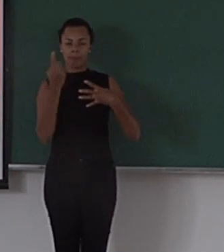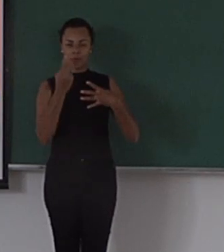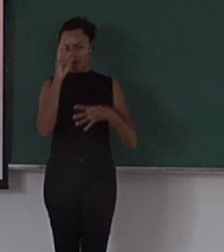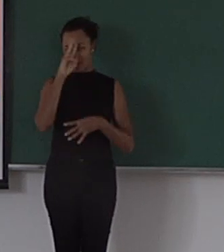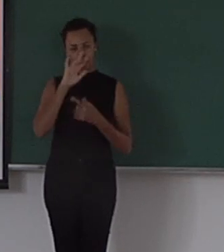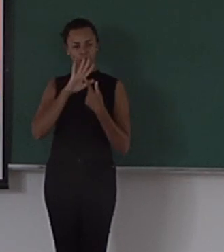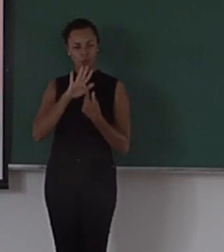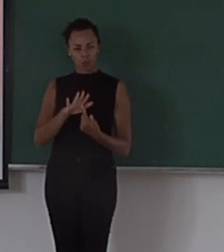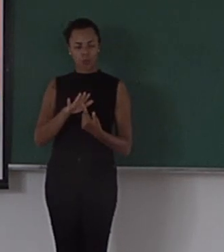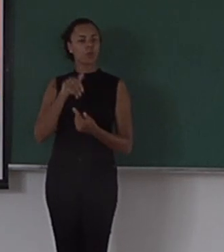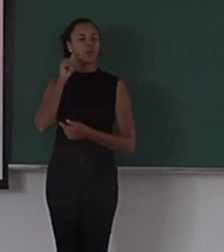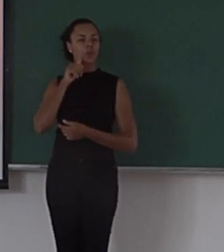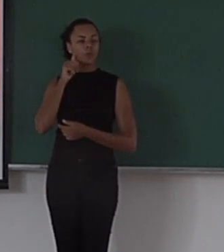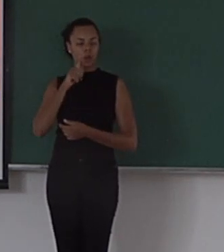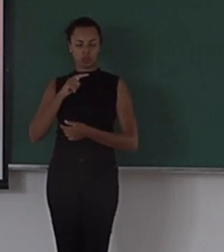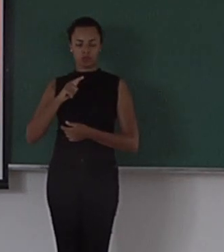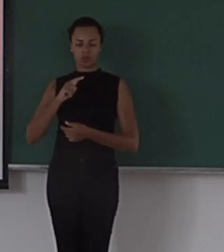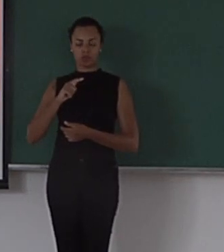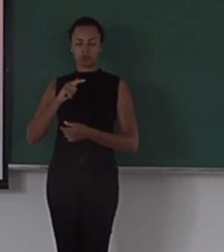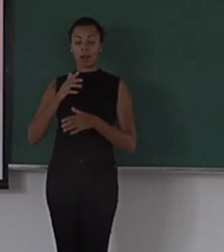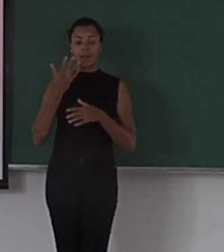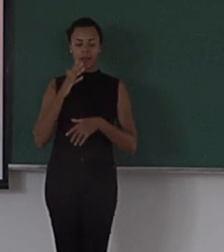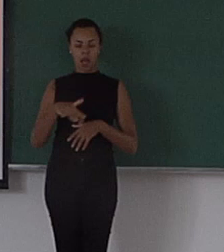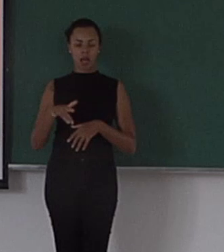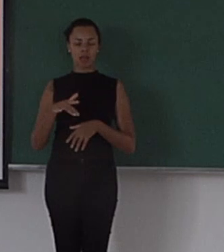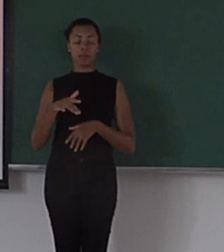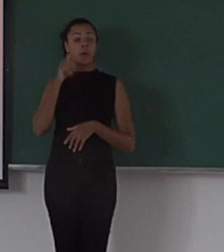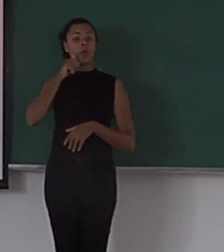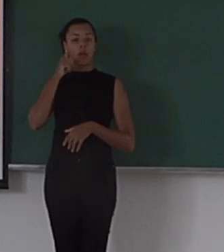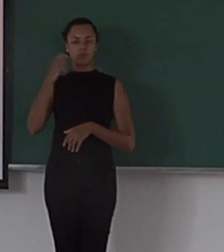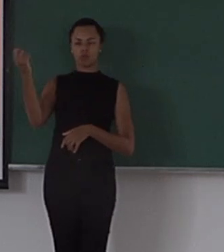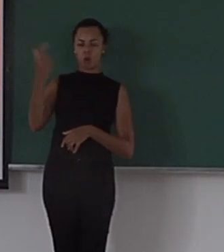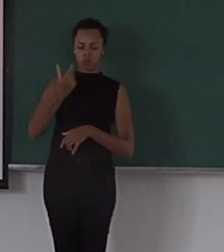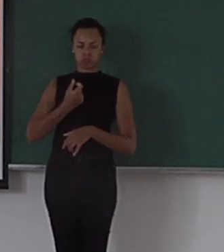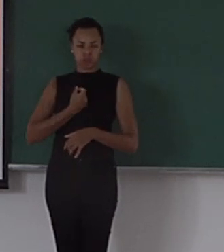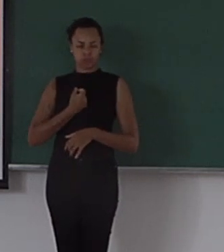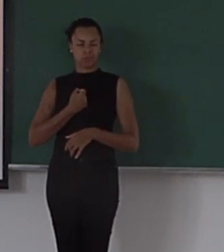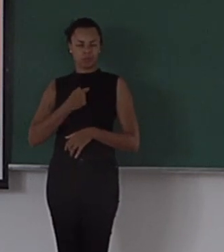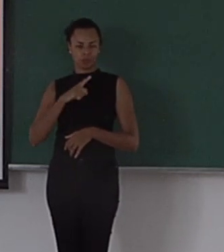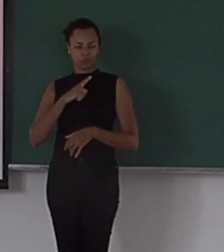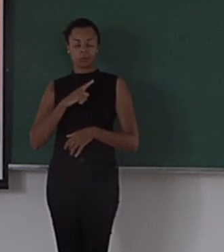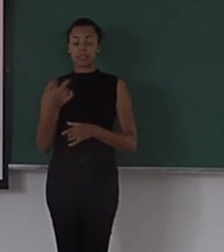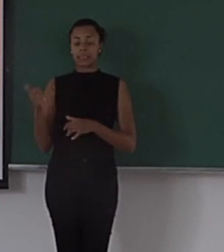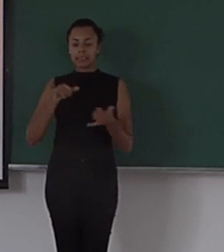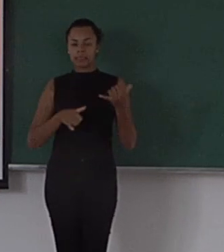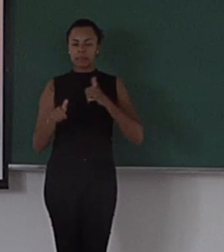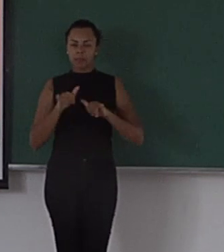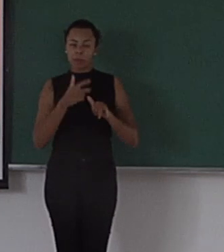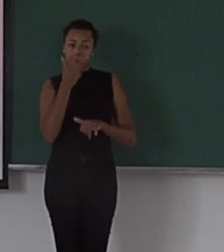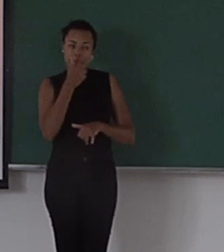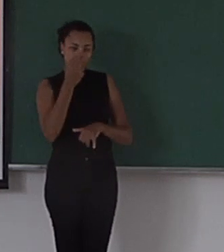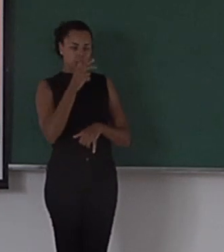para vocês lá, daquela pacientinha com uma bolha e tal, queimadura de sol. Basicamente, as queimaduras químicas, elas apresentam